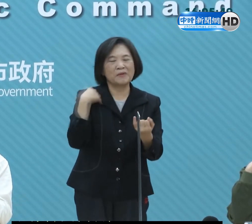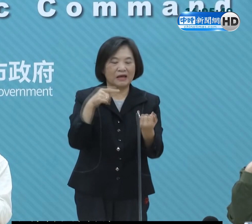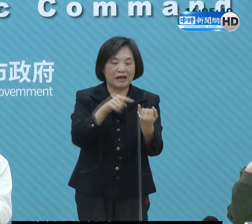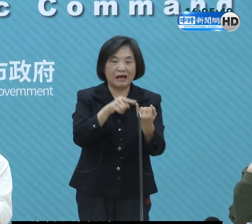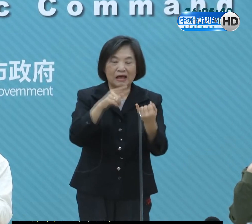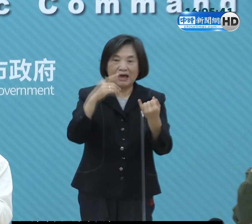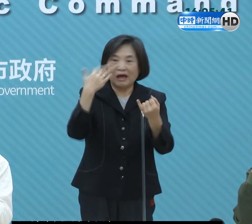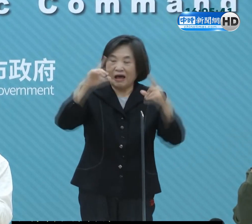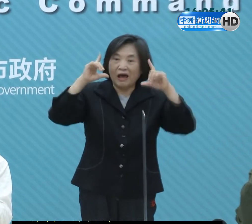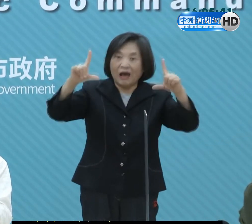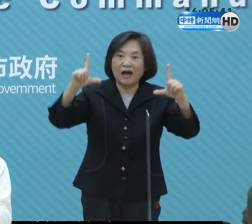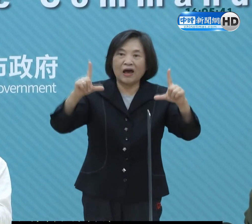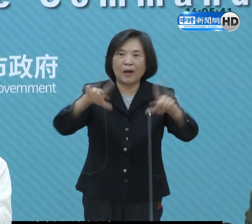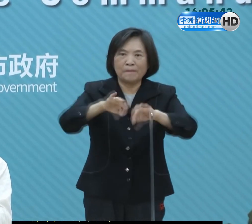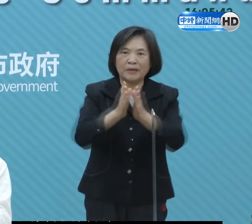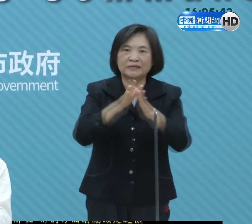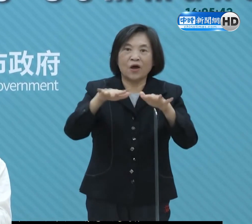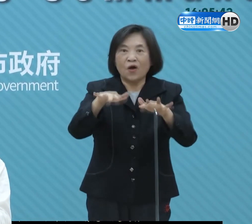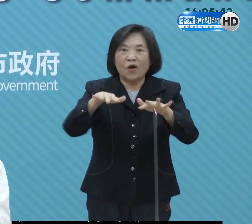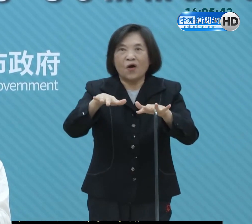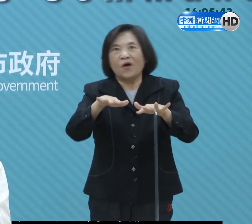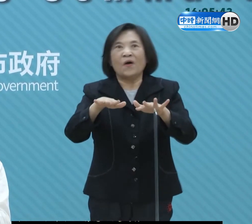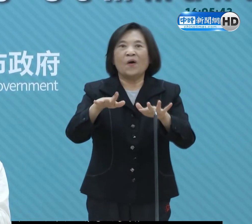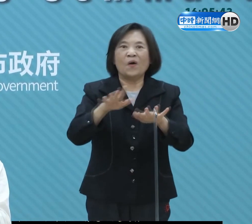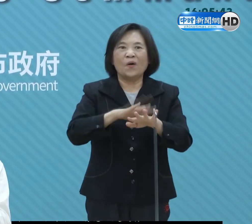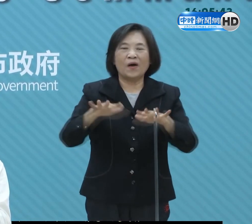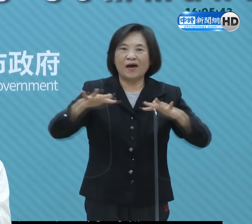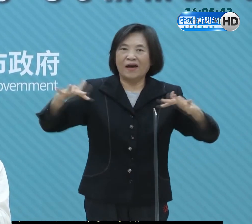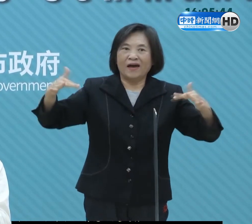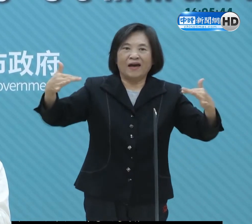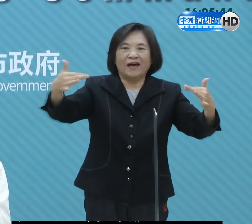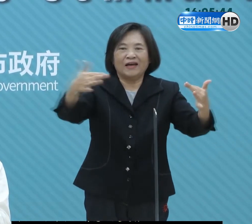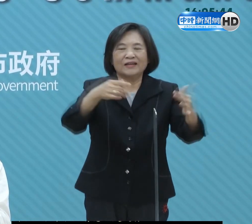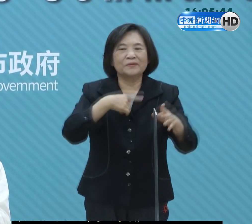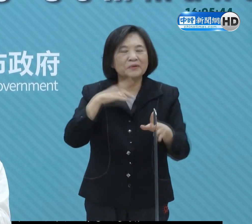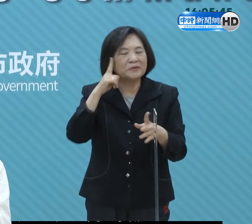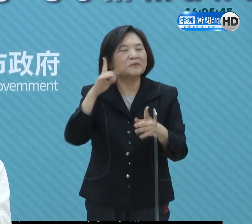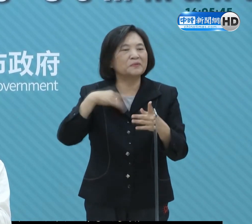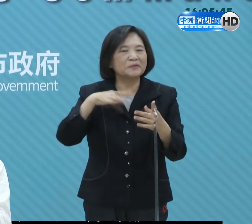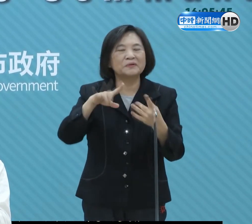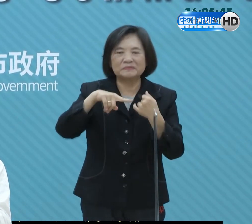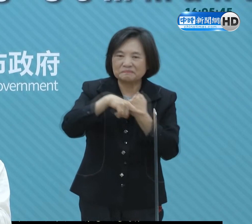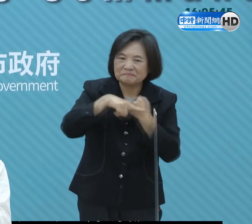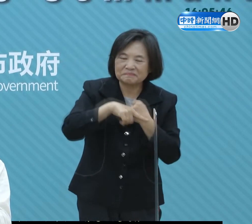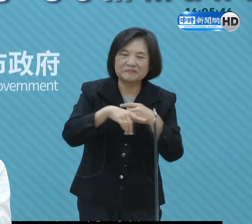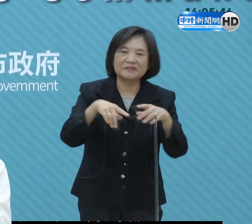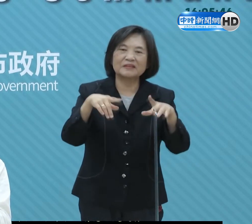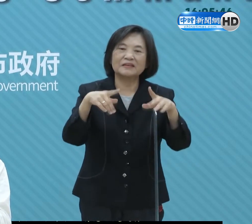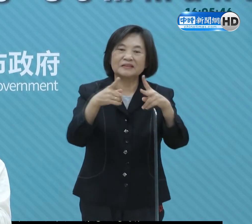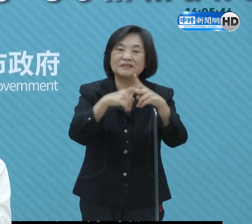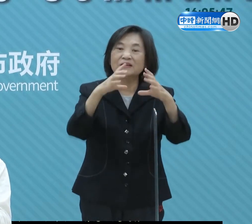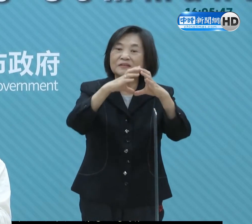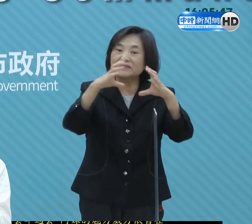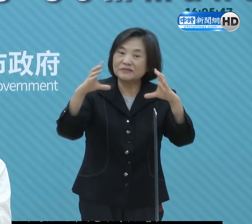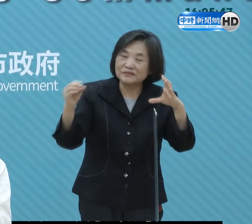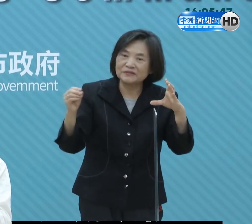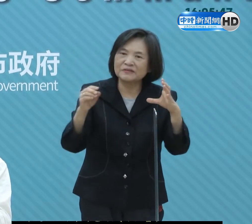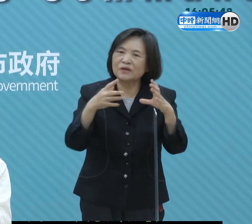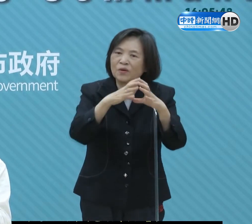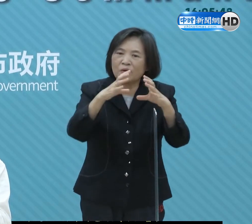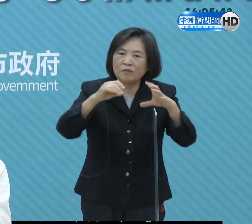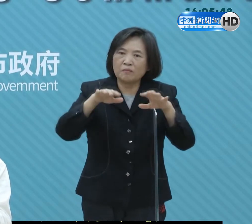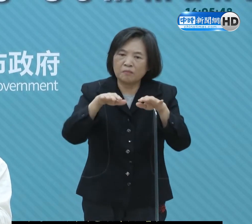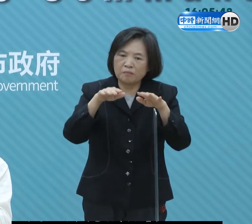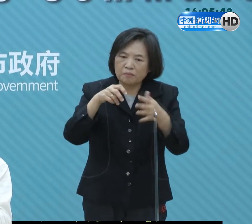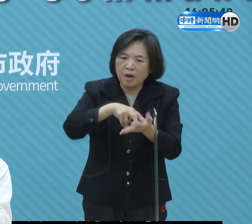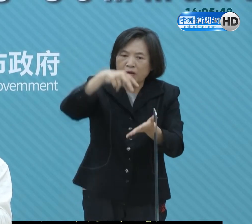场就天摇地动，那没办法。这个后来真的有去研究那个小巨蛋哦的那个为什么跳会